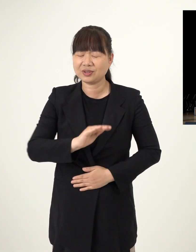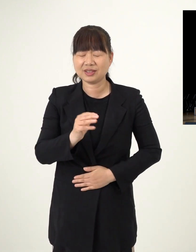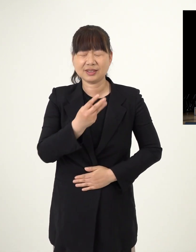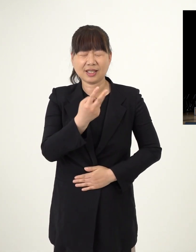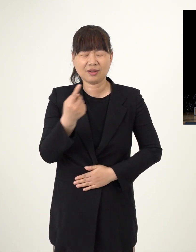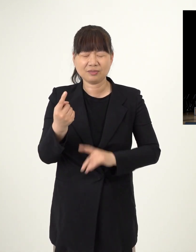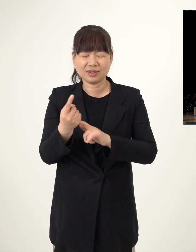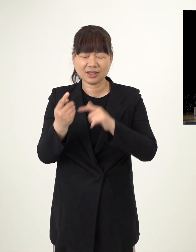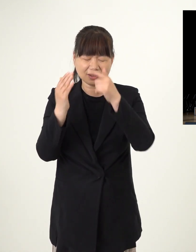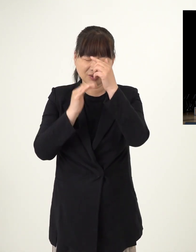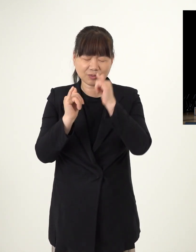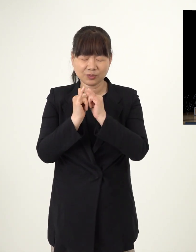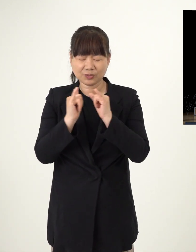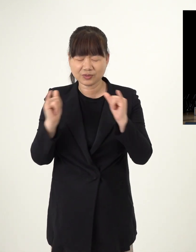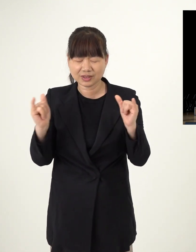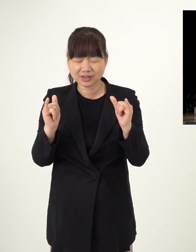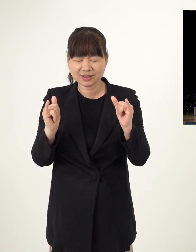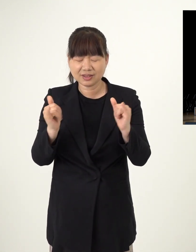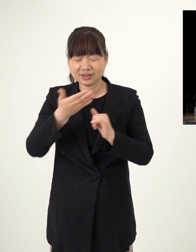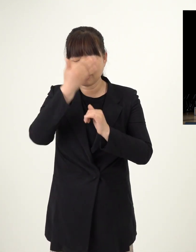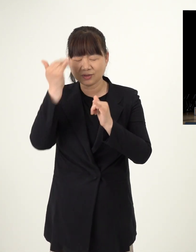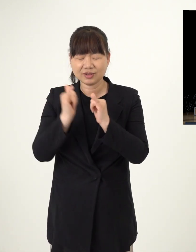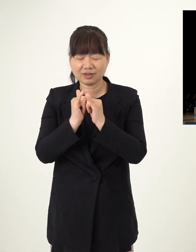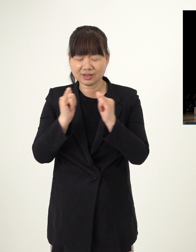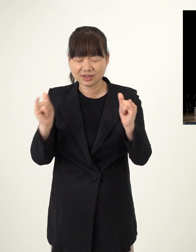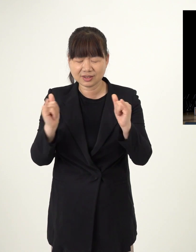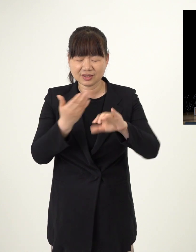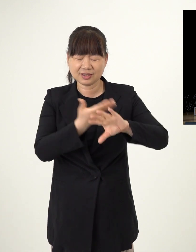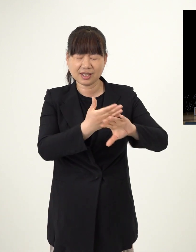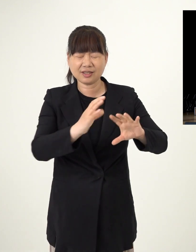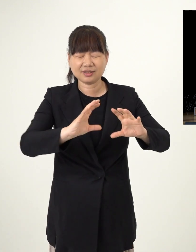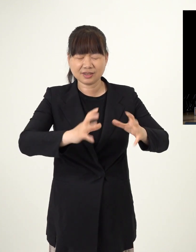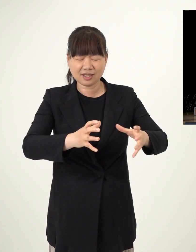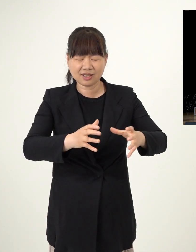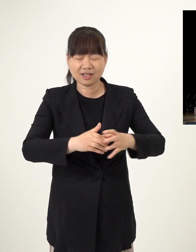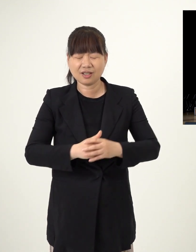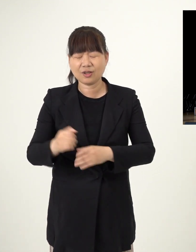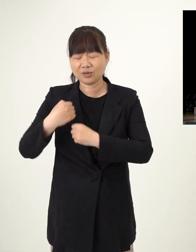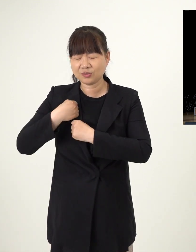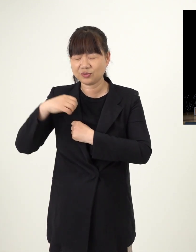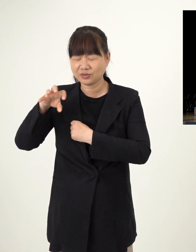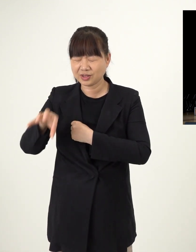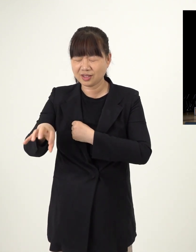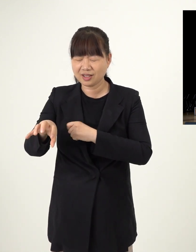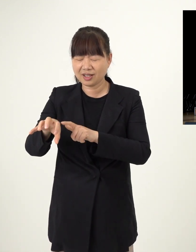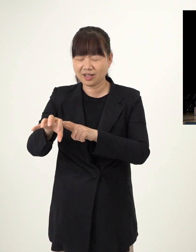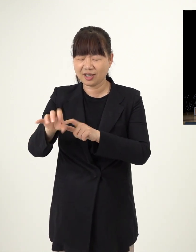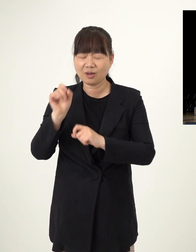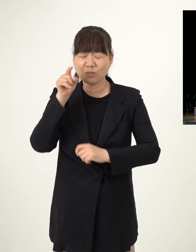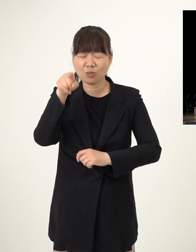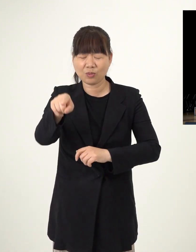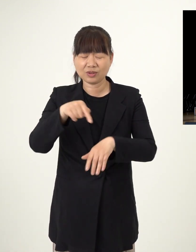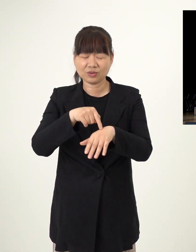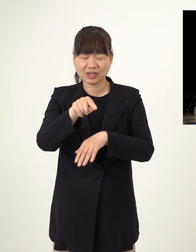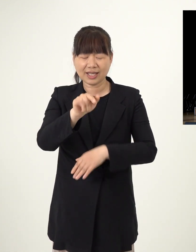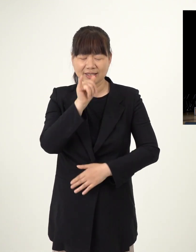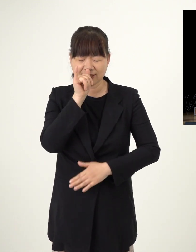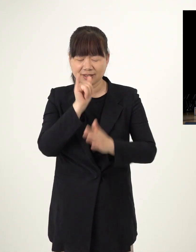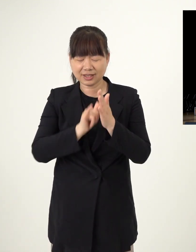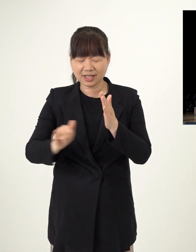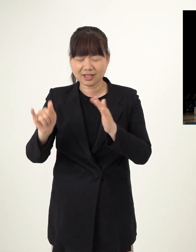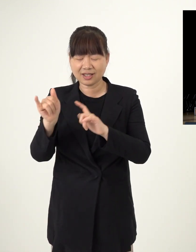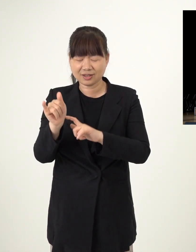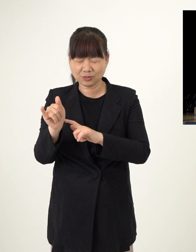3일의 성도들, 청년들, 해외, 군에 멀리 출타해 있는